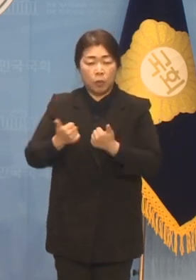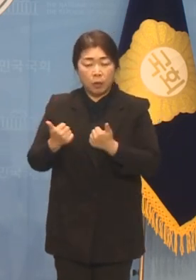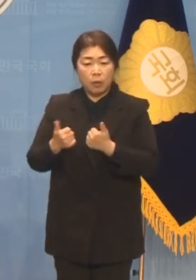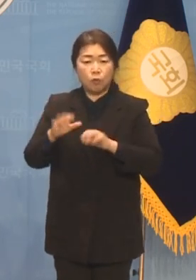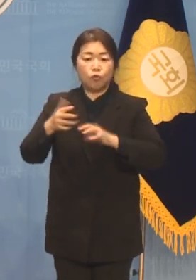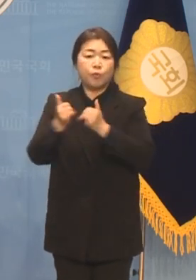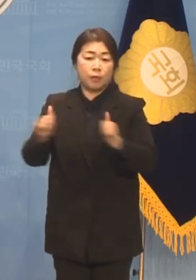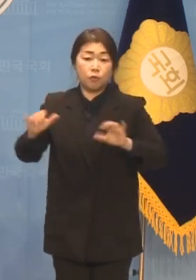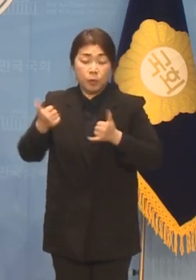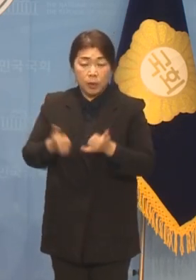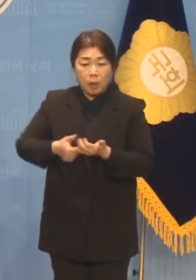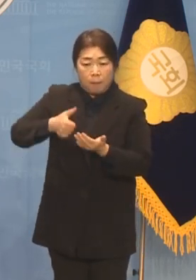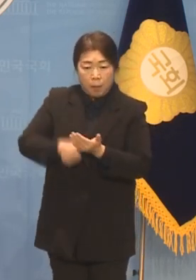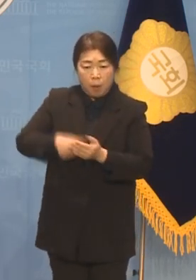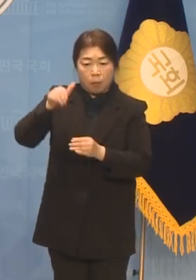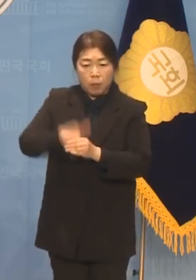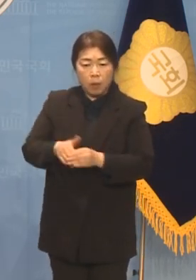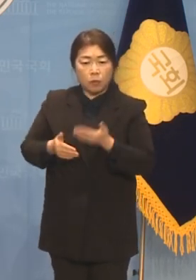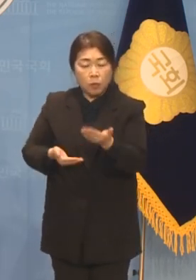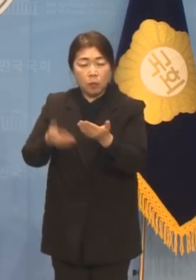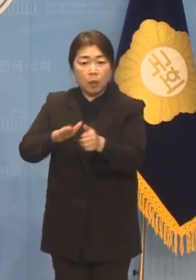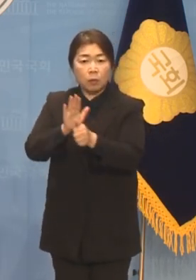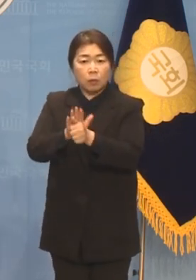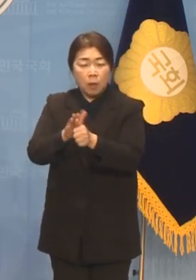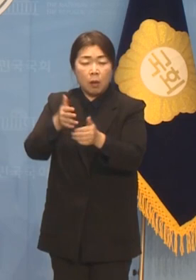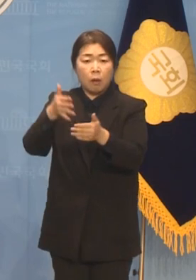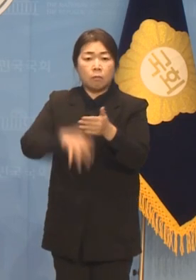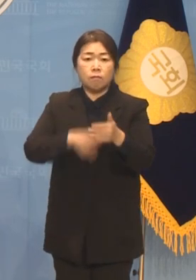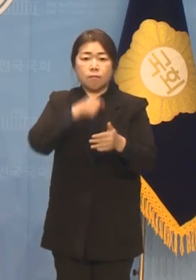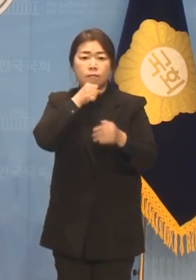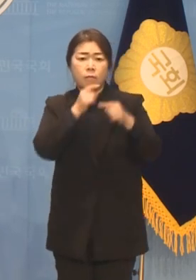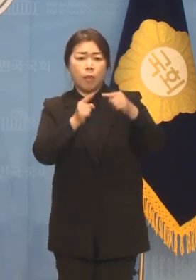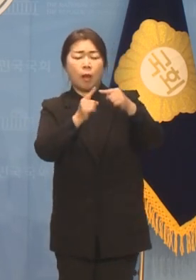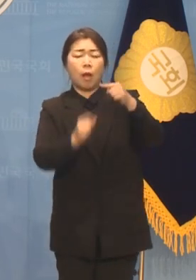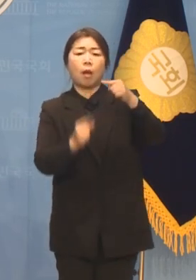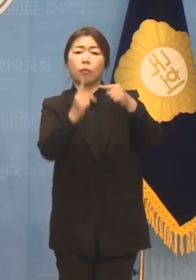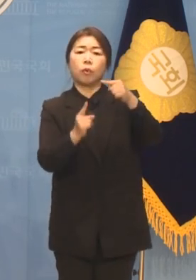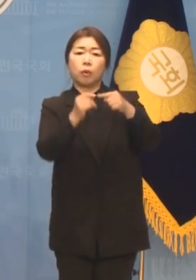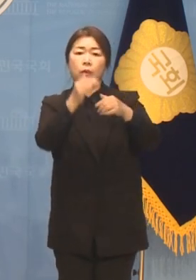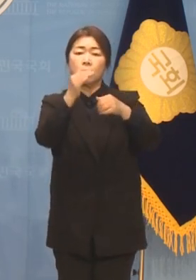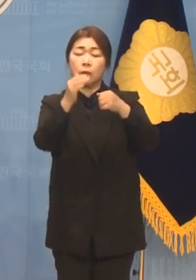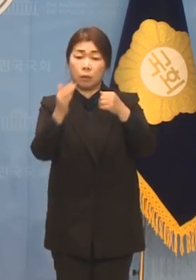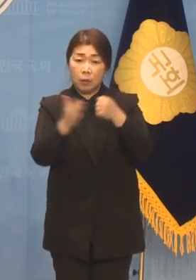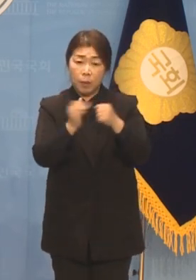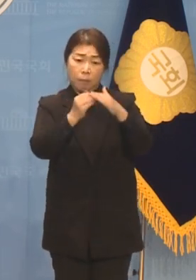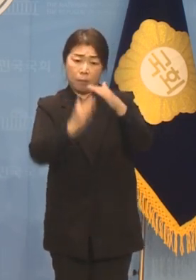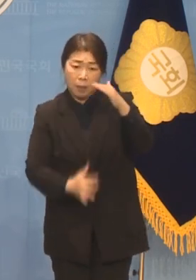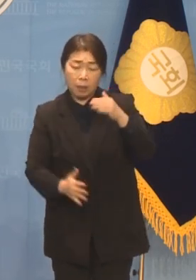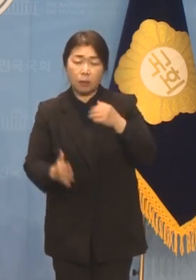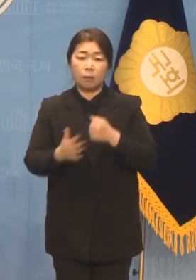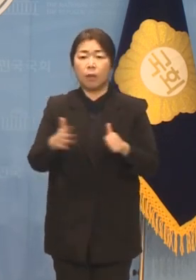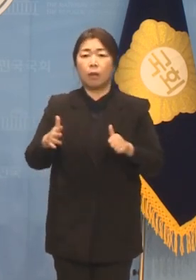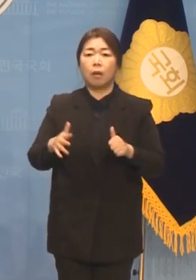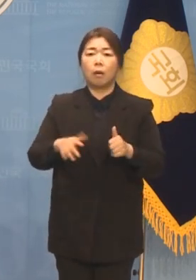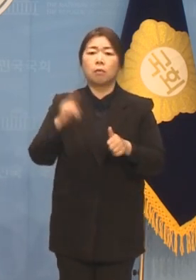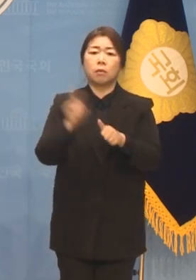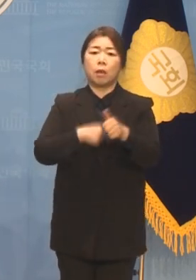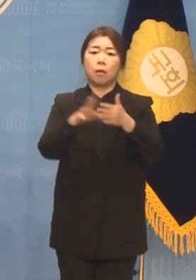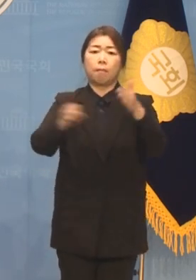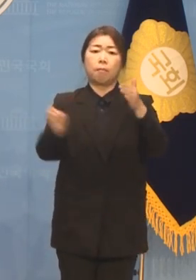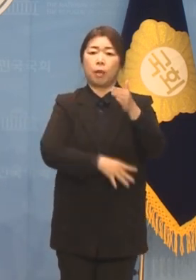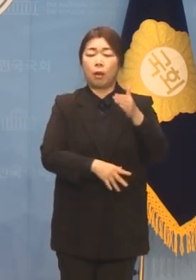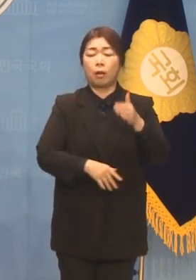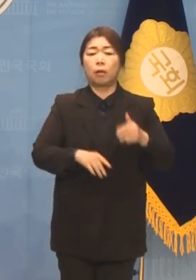제대로 반영되지 못하는 현실을 바꾸기 위해서, 즉 평등선거 핵심 원칙인 표의